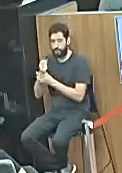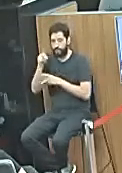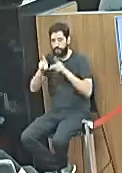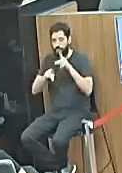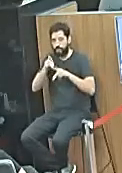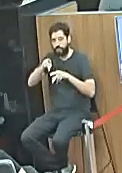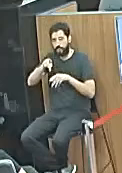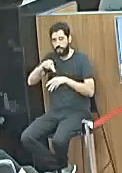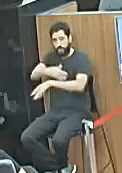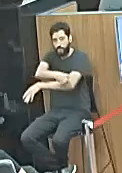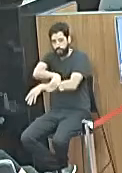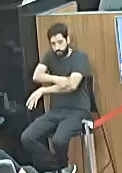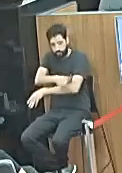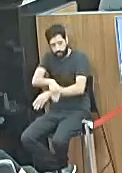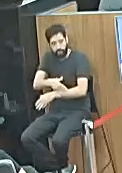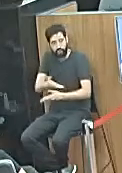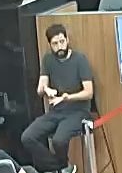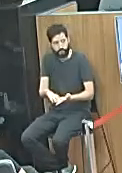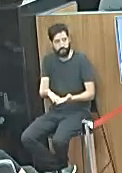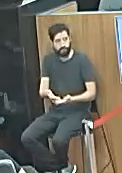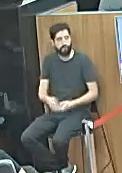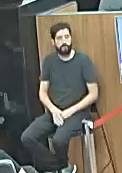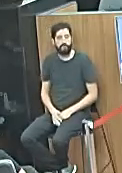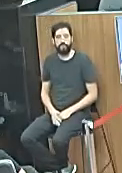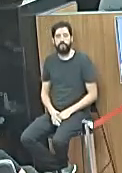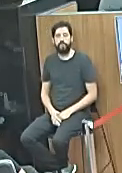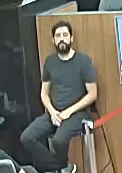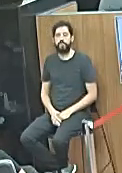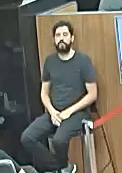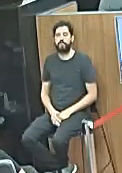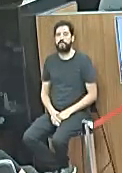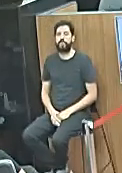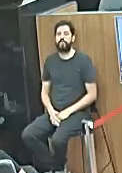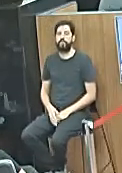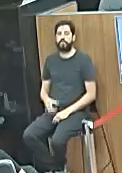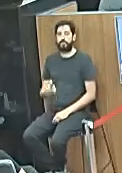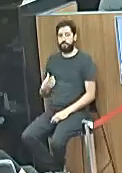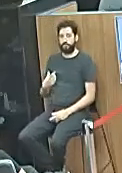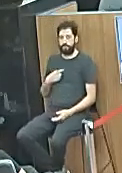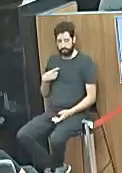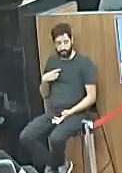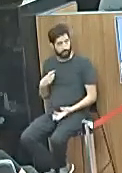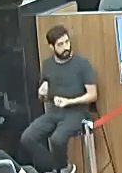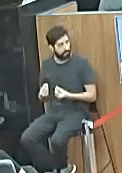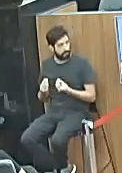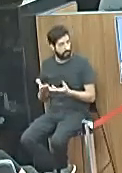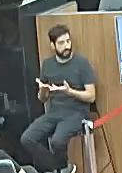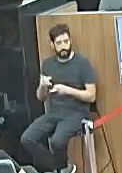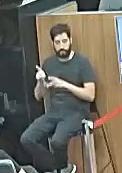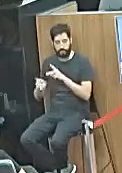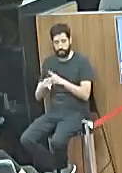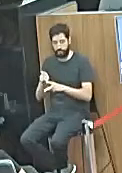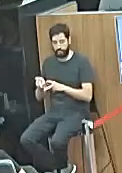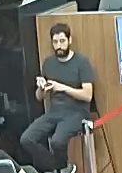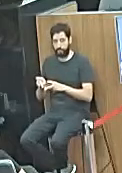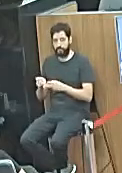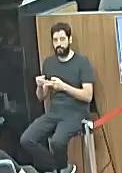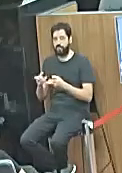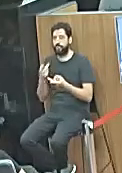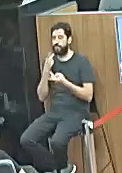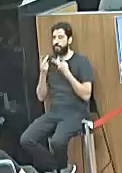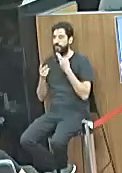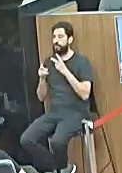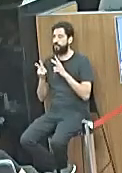de rua criar serviço itinerante para atendimento a esse segmento da população que diz respeito ao uso de